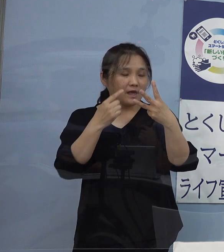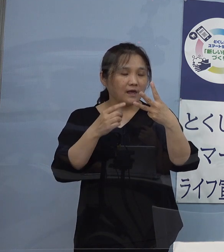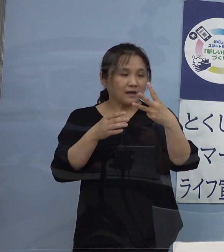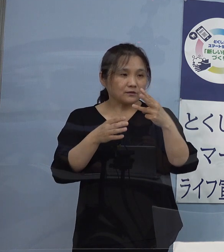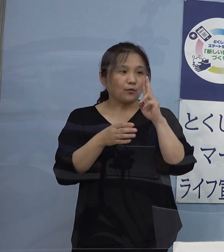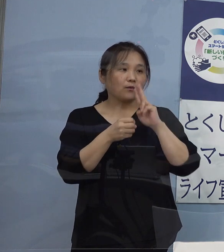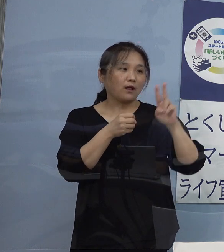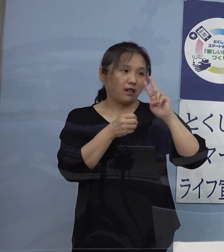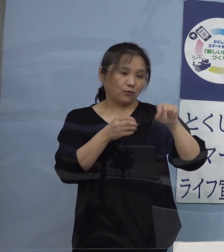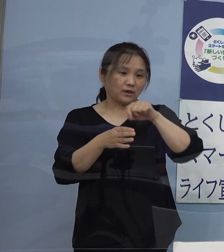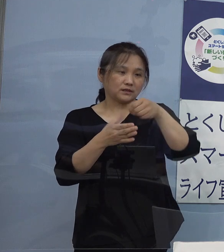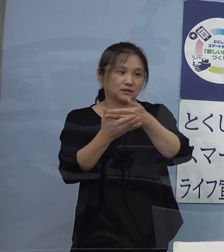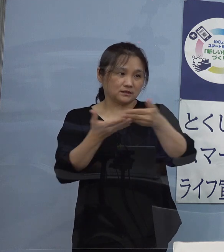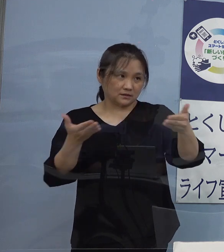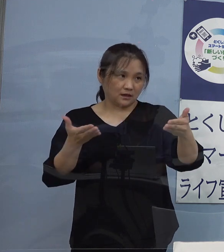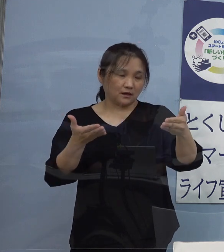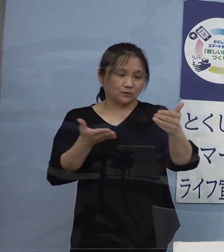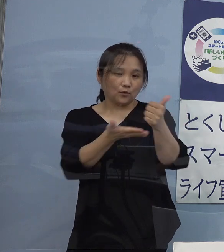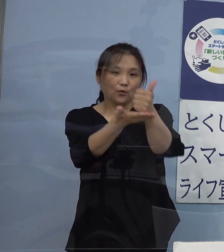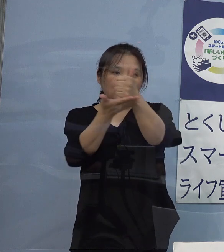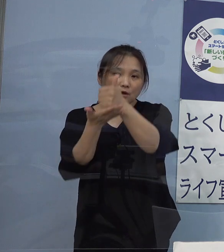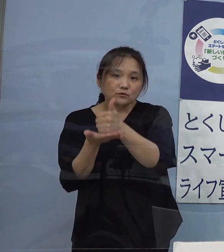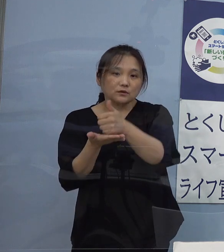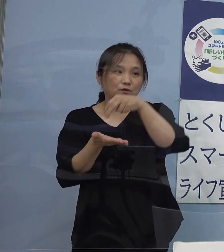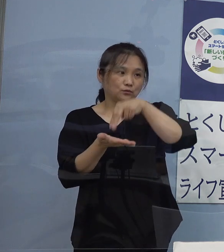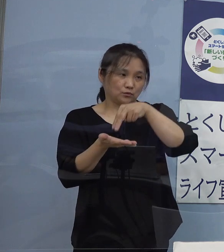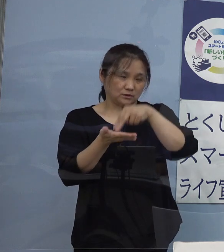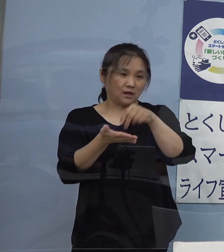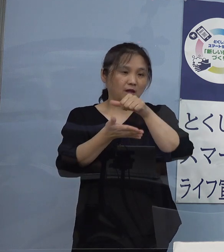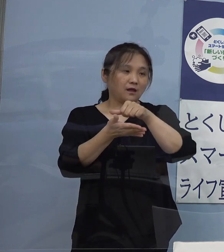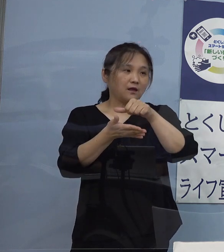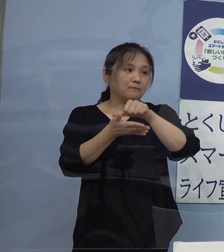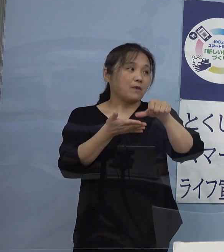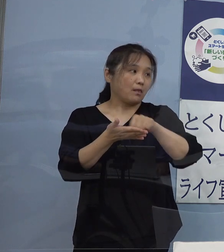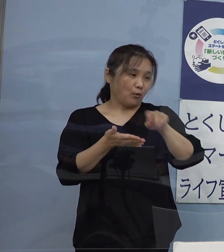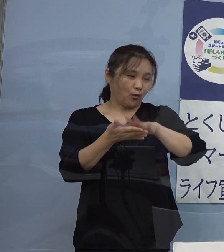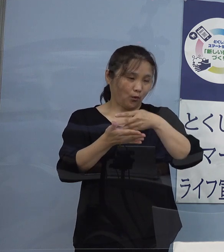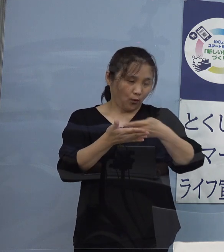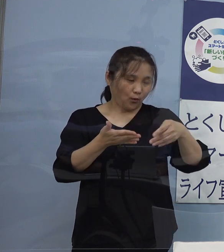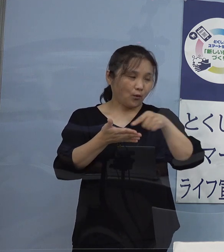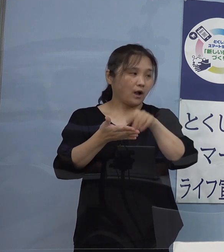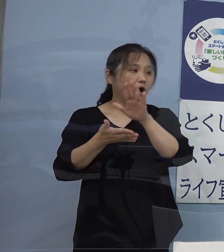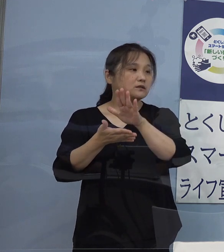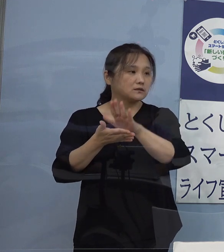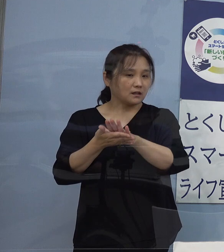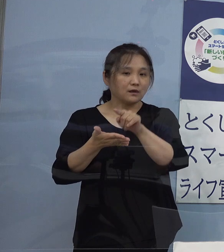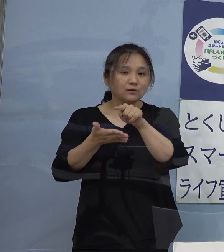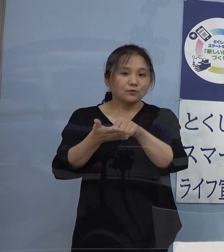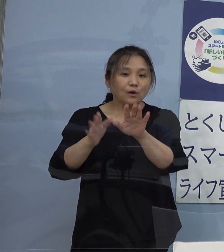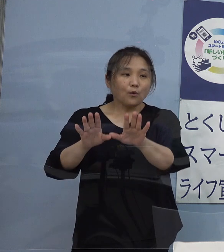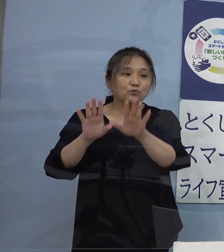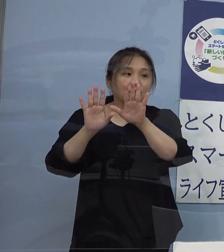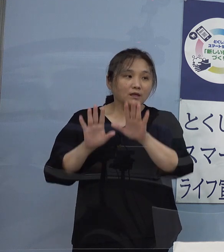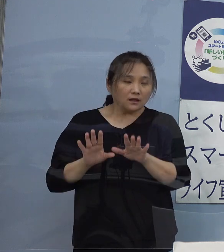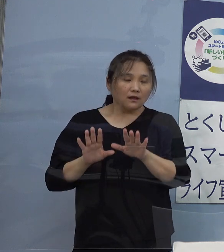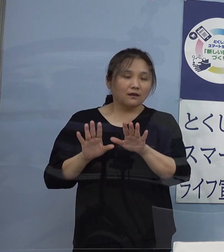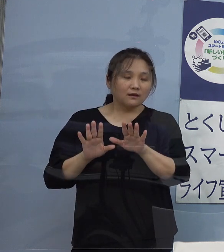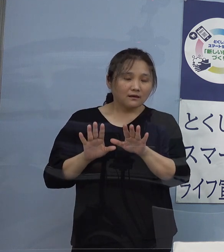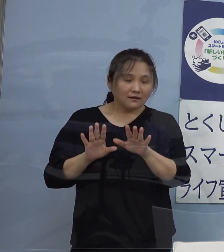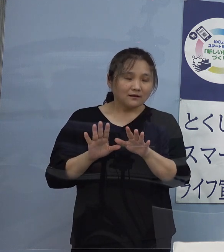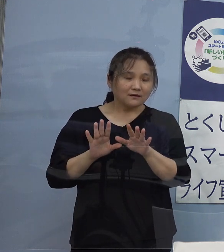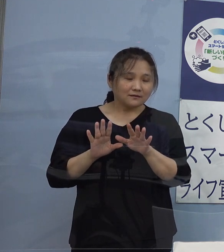客さんとして名簿がありましたので、そこでまあお受けをいただいて、その結果陽性とな